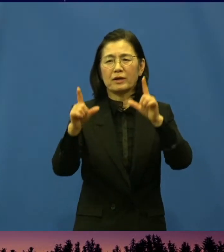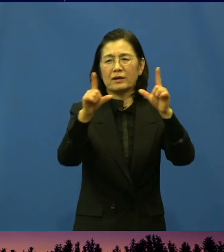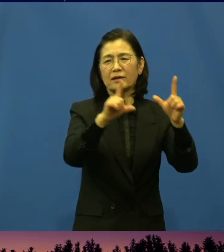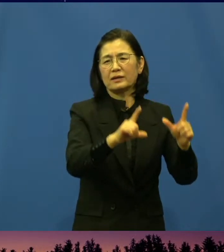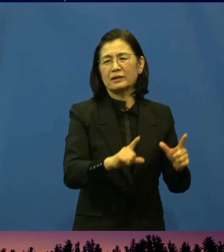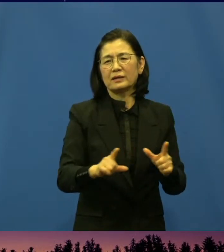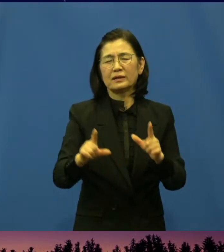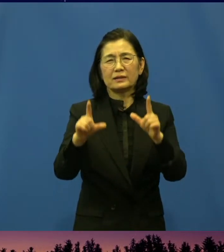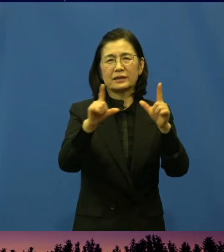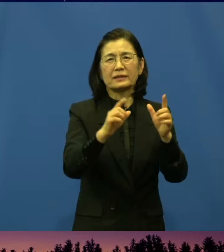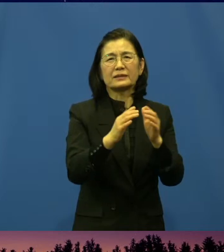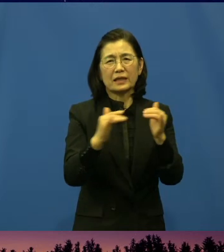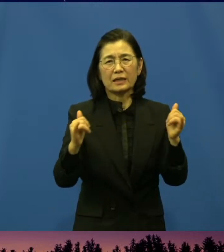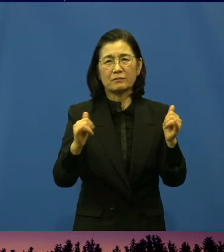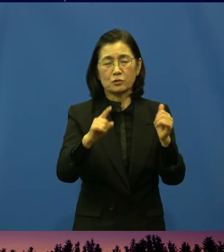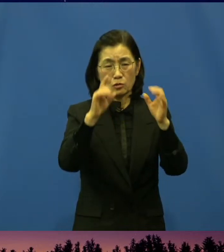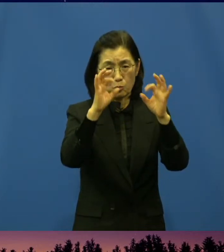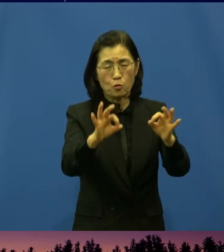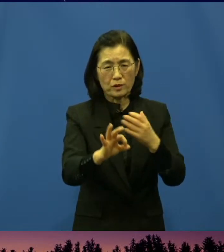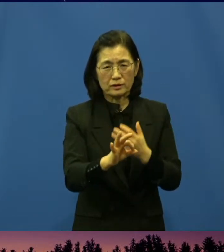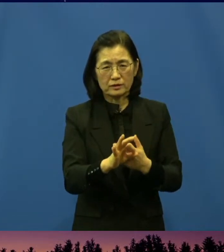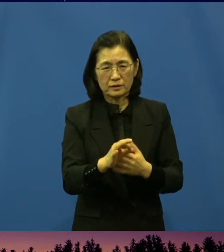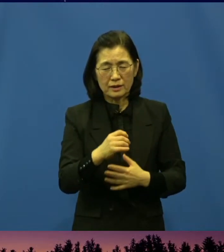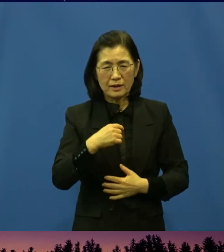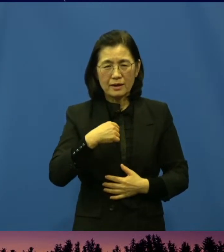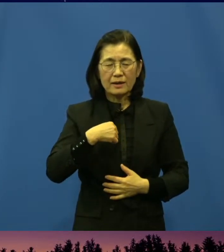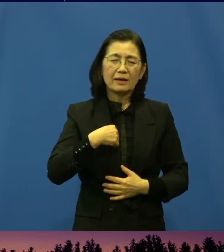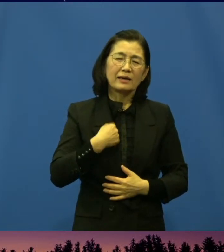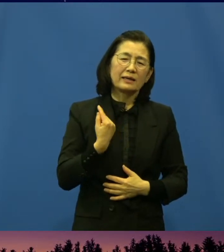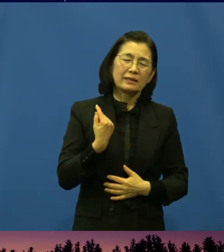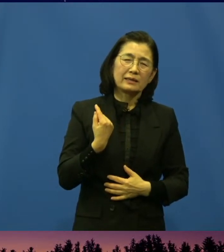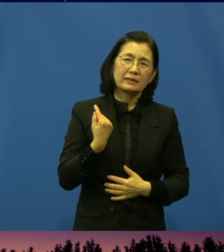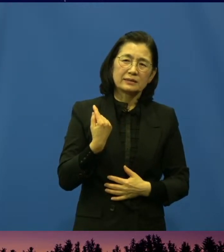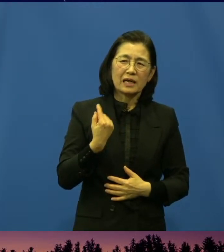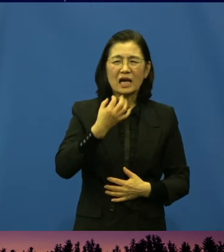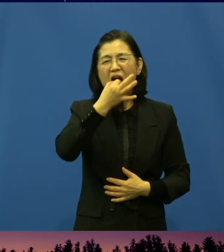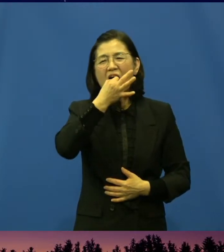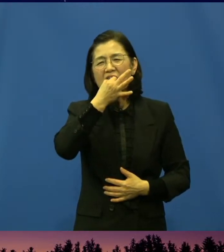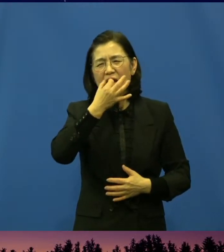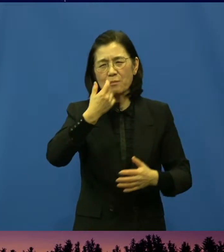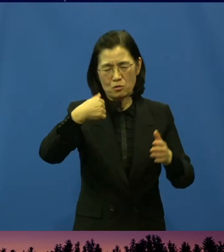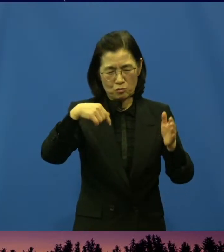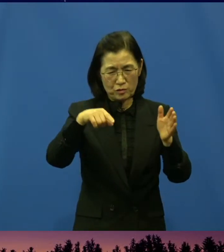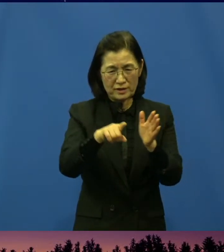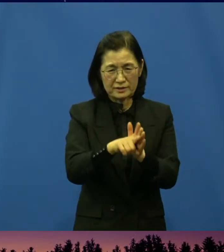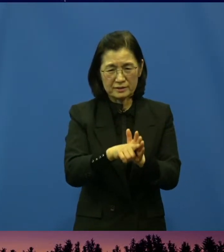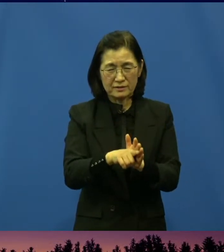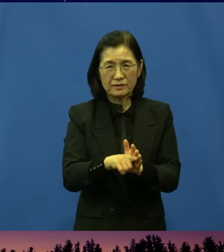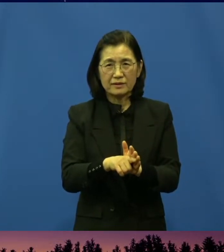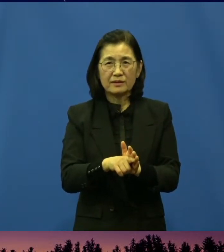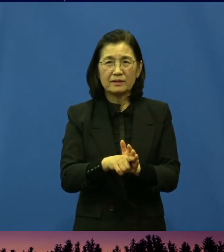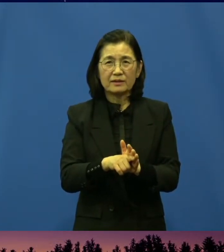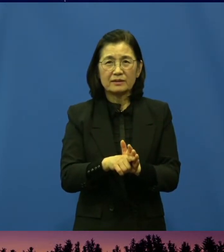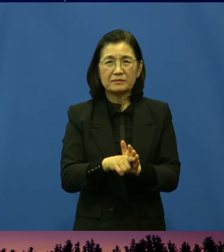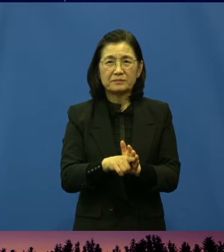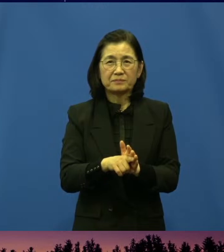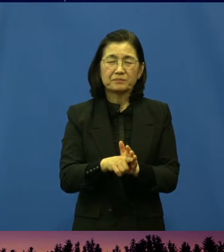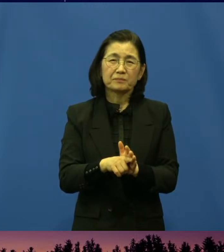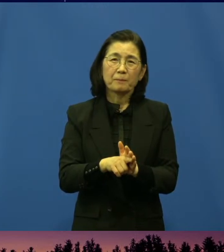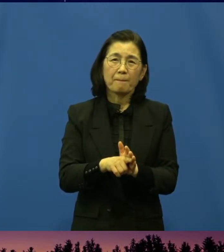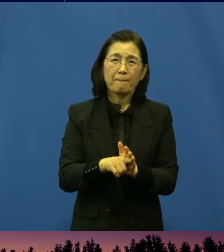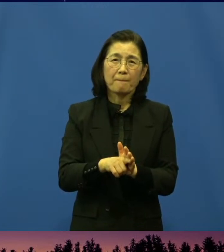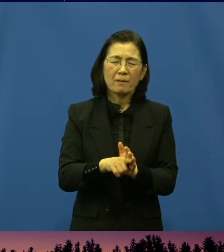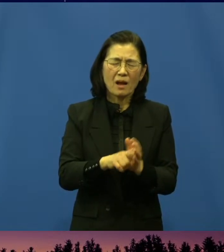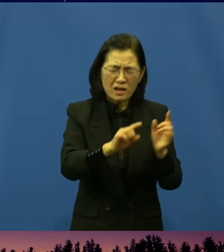가는데 본인 혼자 정신없이 사는 거예요. 막 이것도 하고 저것도 하고 1인 3역하고 막 그냥 다 하는